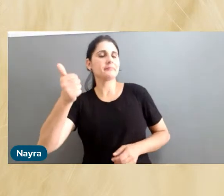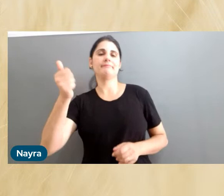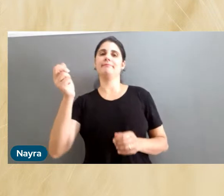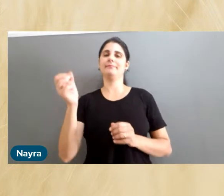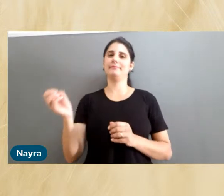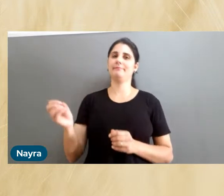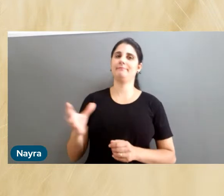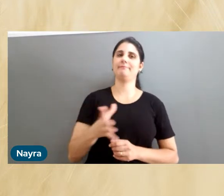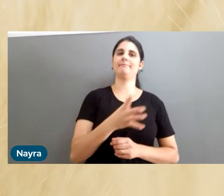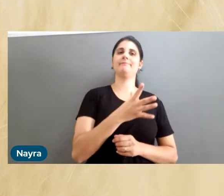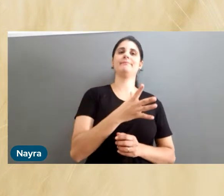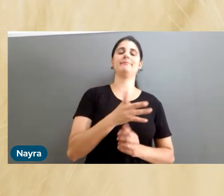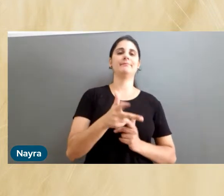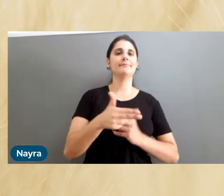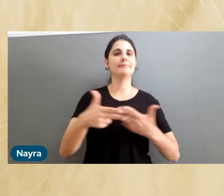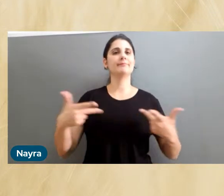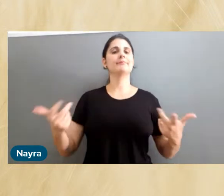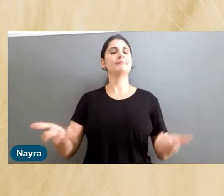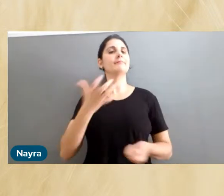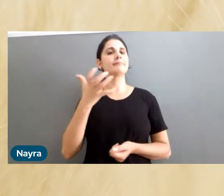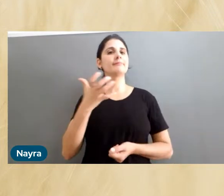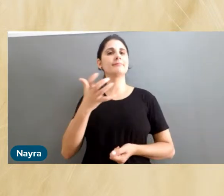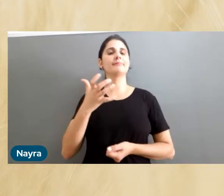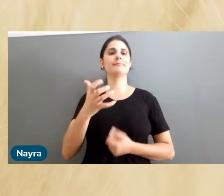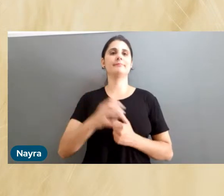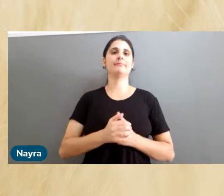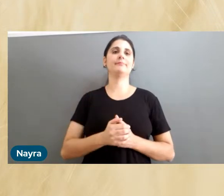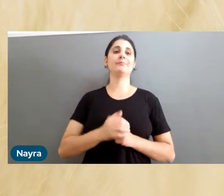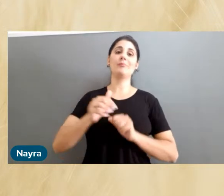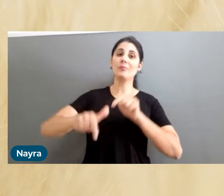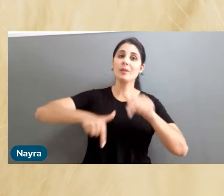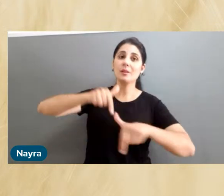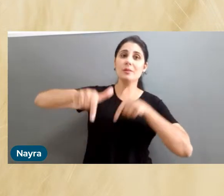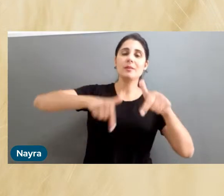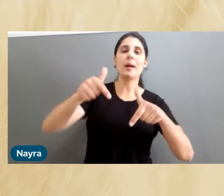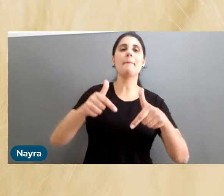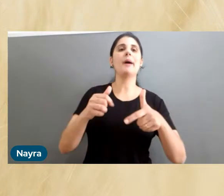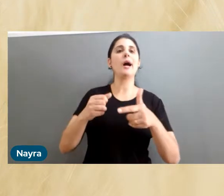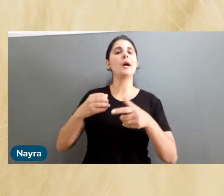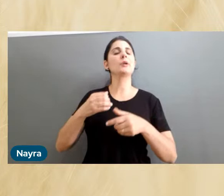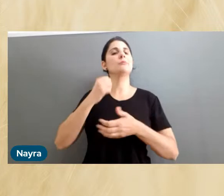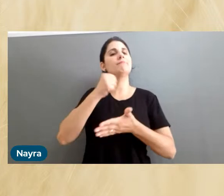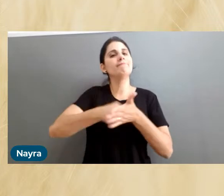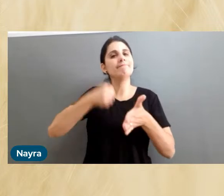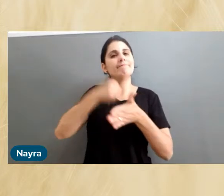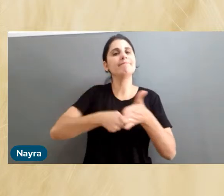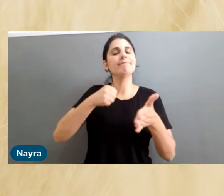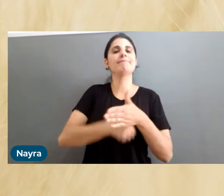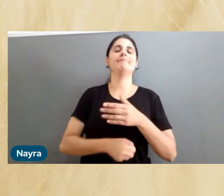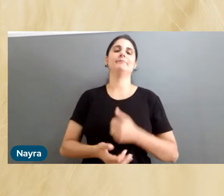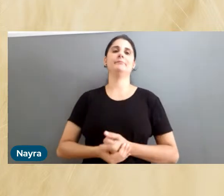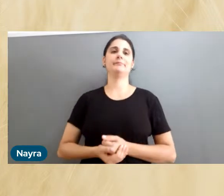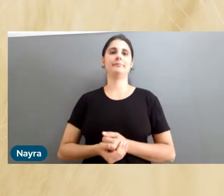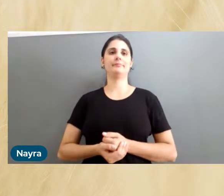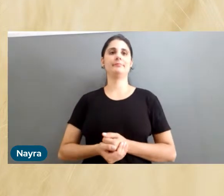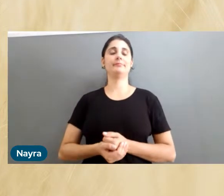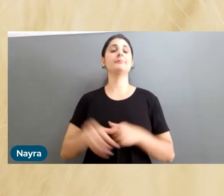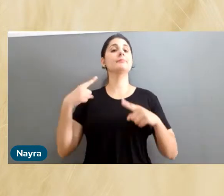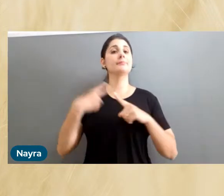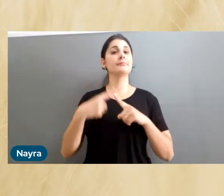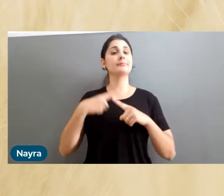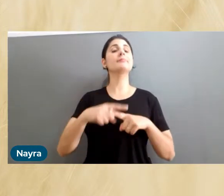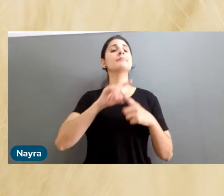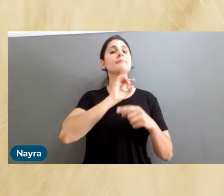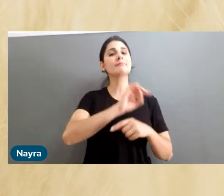nós podemos alcançar isso através do trabalho cotidiano, da perseverança. Porque cada um de